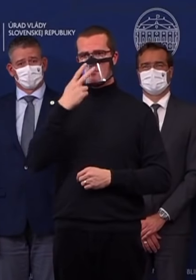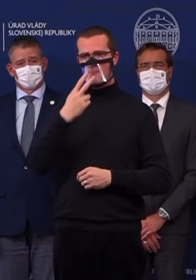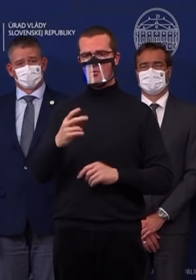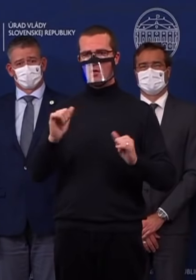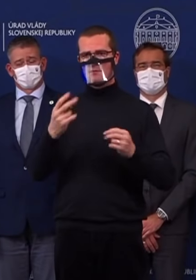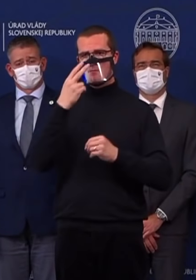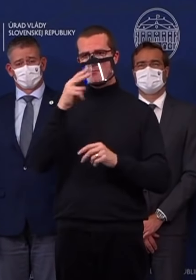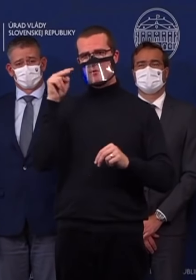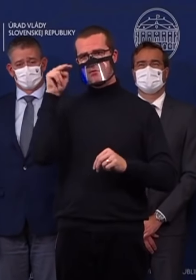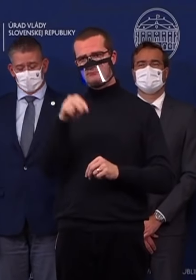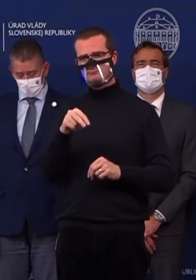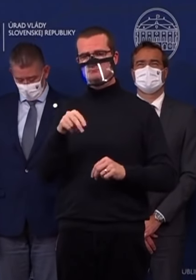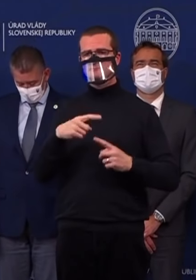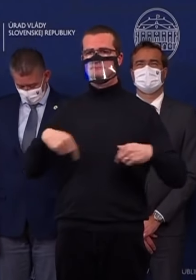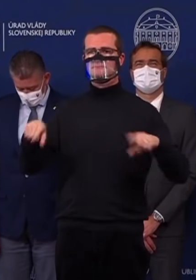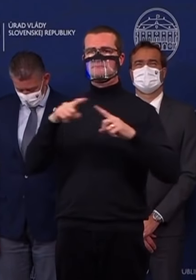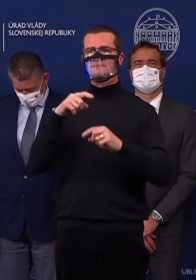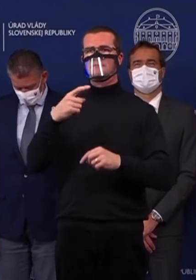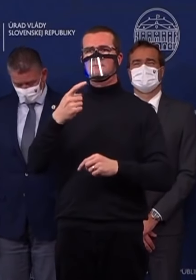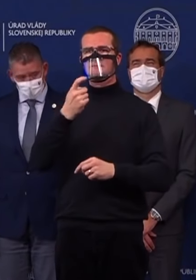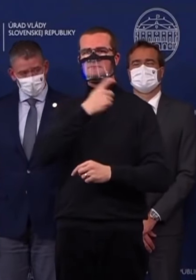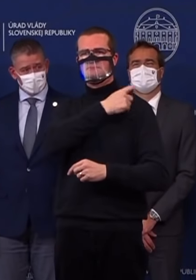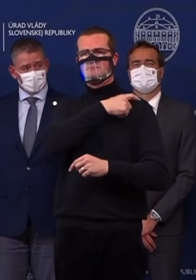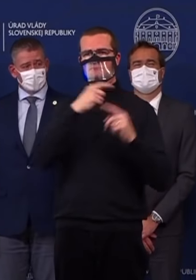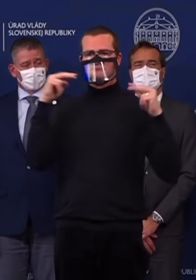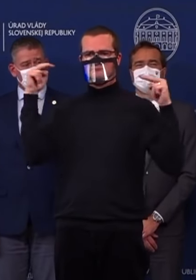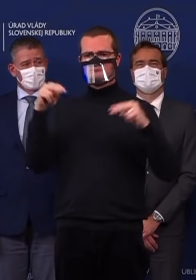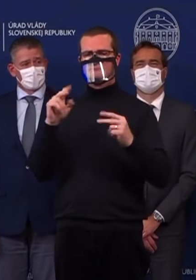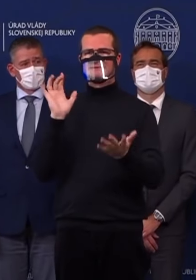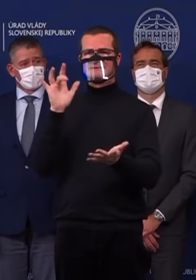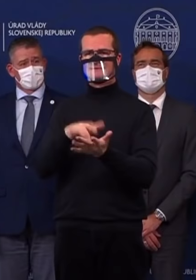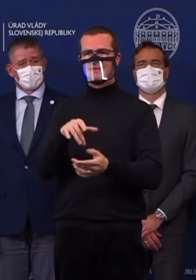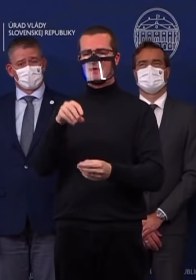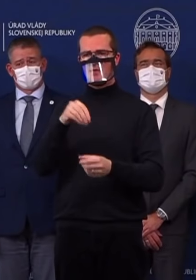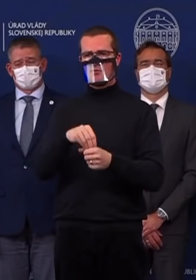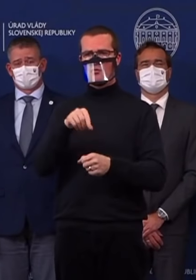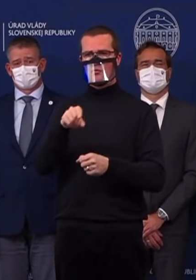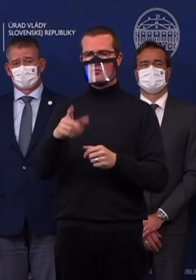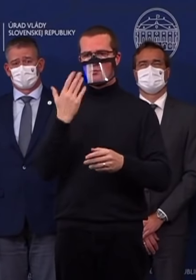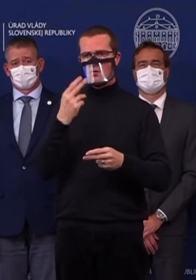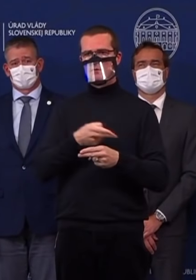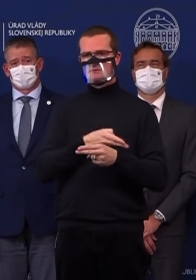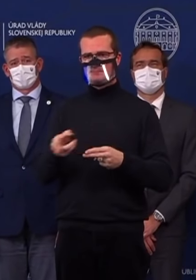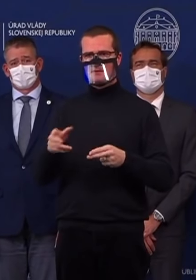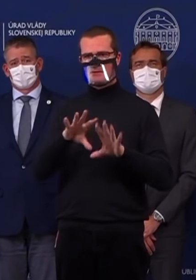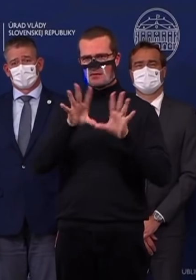pohľadu ostatných veliacich dôstojníkov ciele operácie boli v tejto etape splnené.